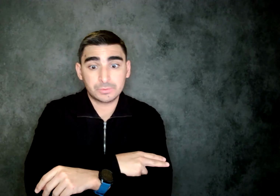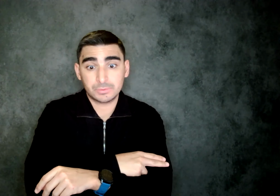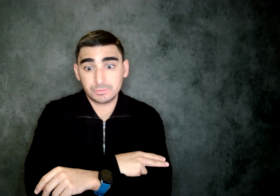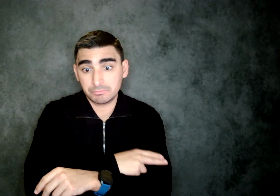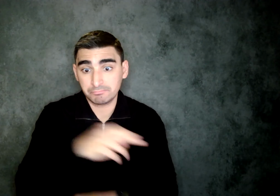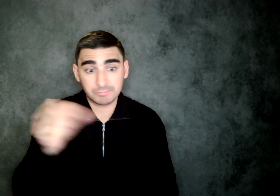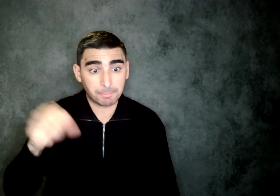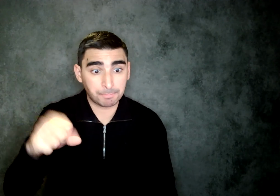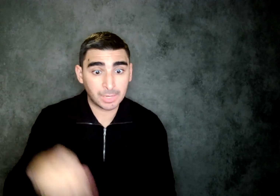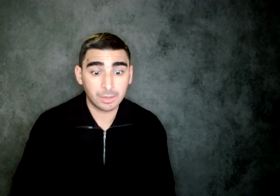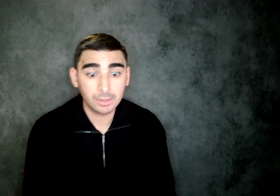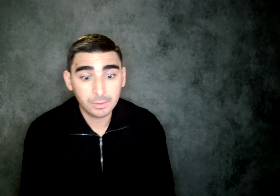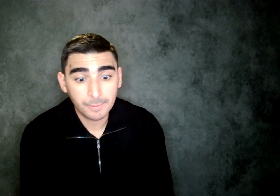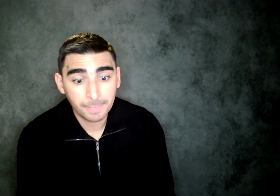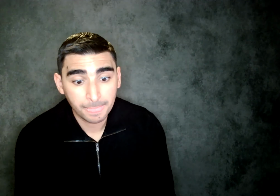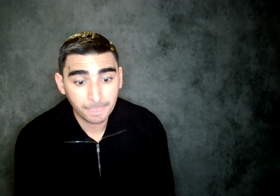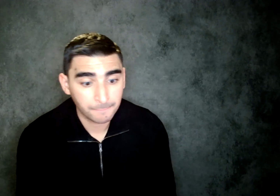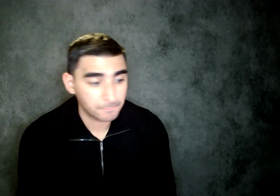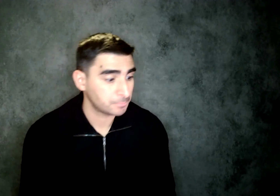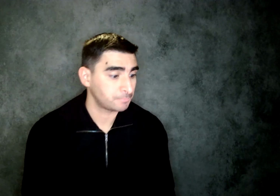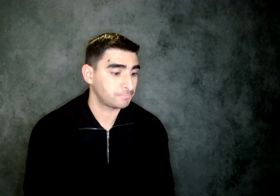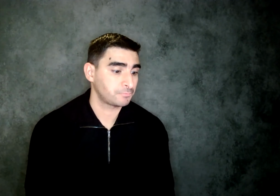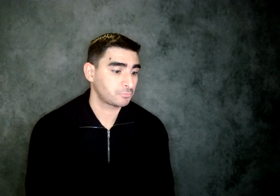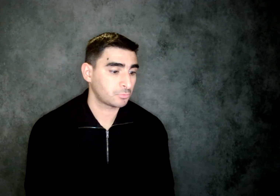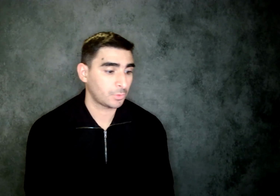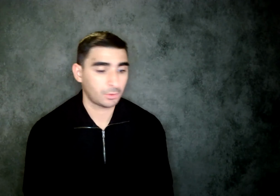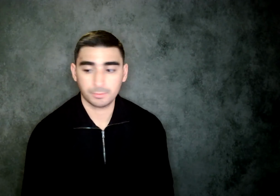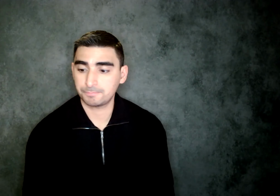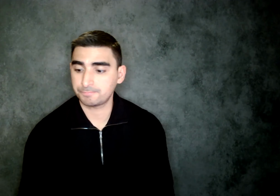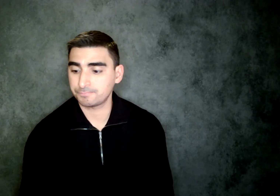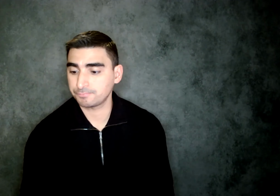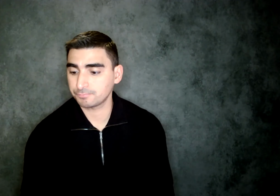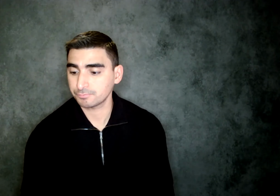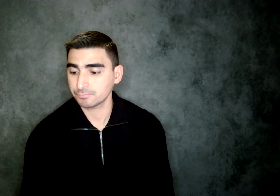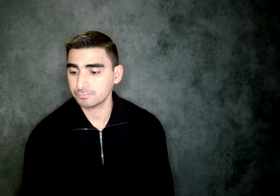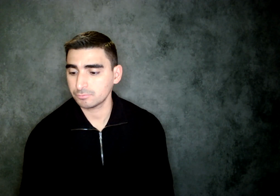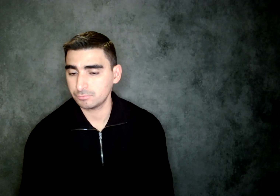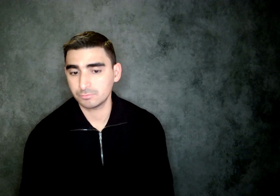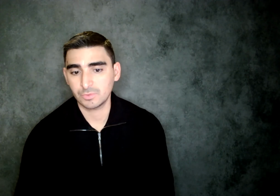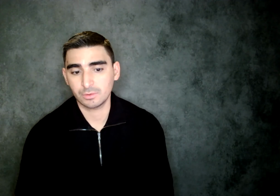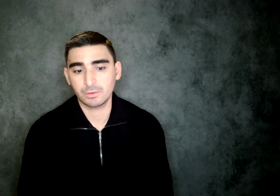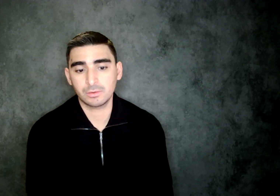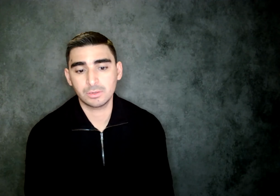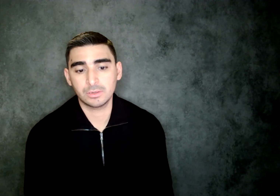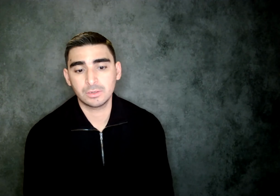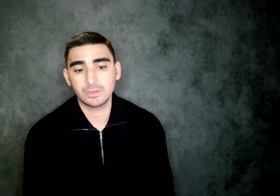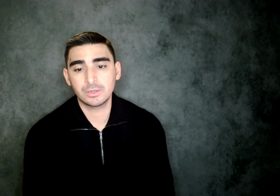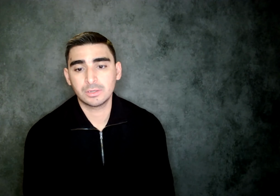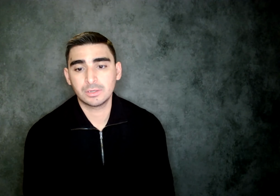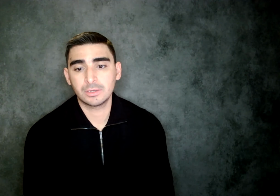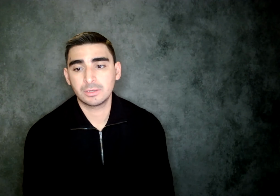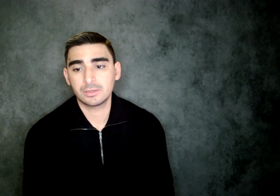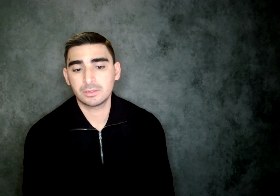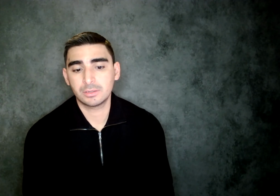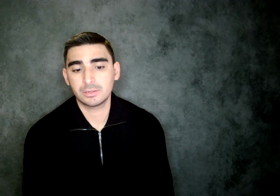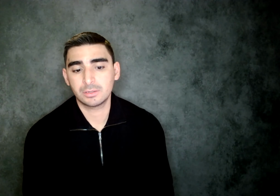yeah. Bueno, todo yo mi pregunta y pues sería la pregunta que ella, la primera señora, vamos a empezar por la primera,